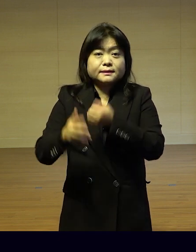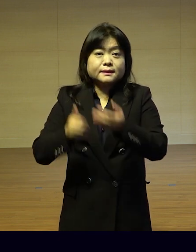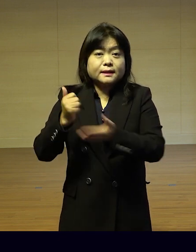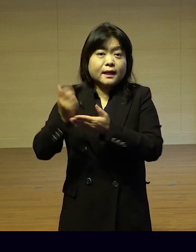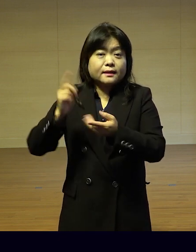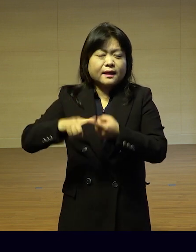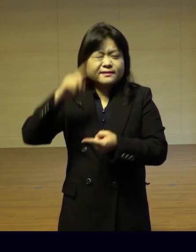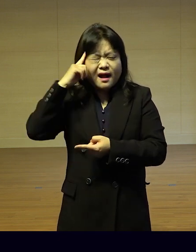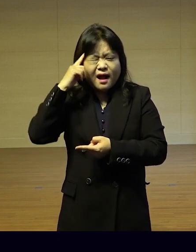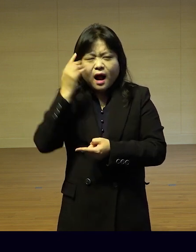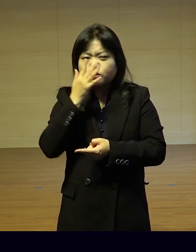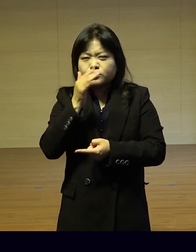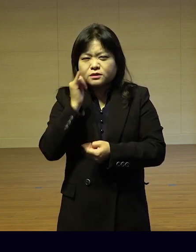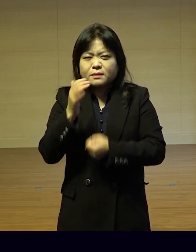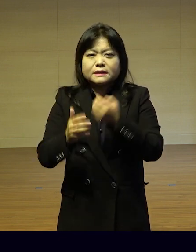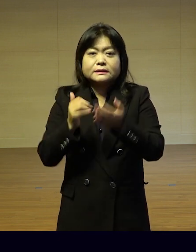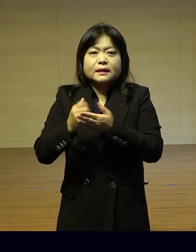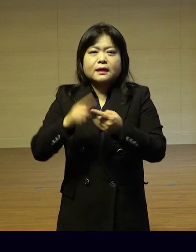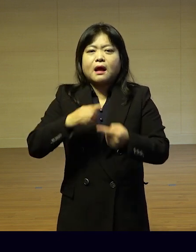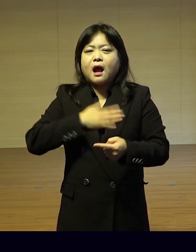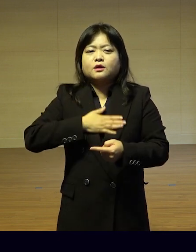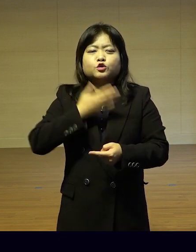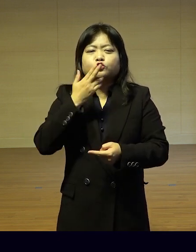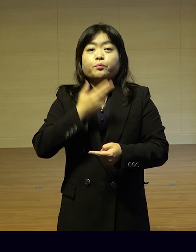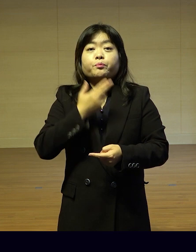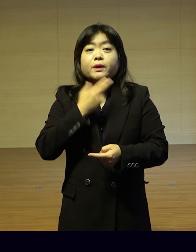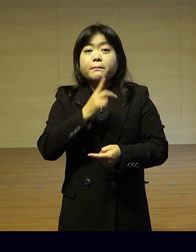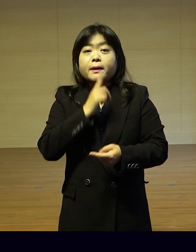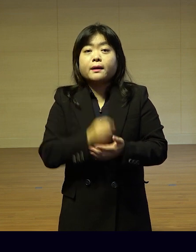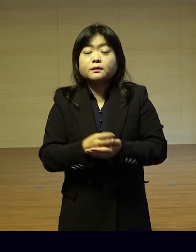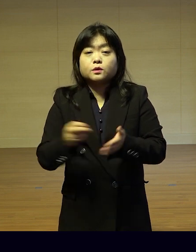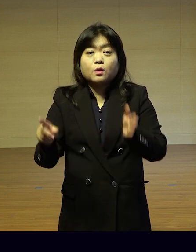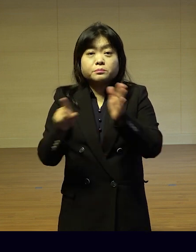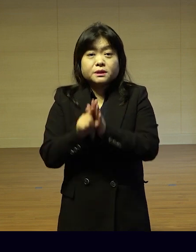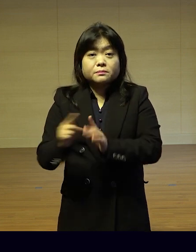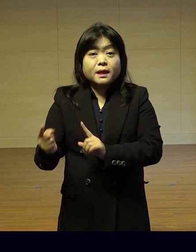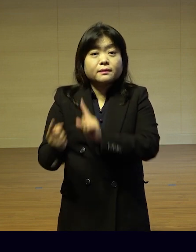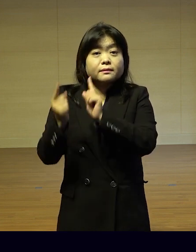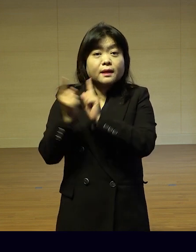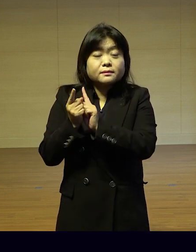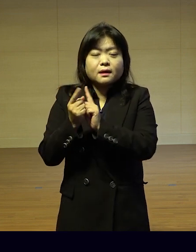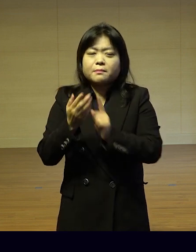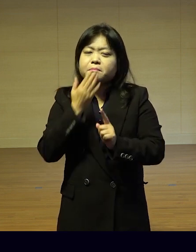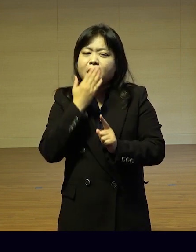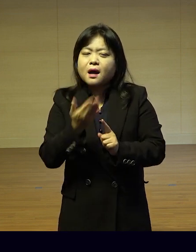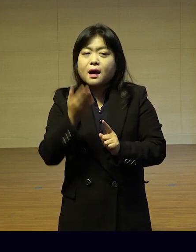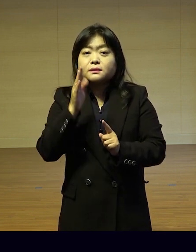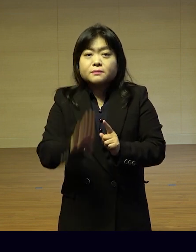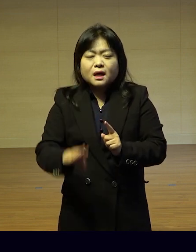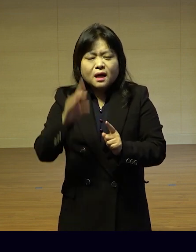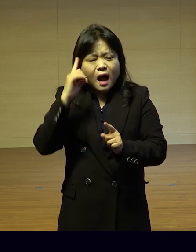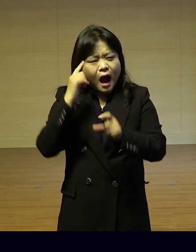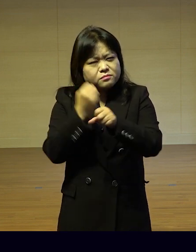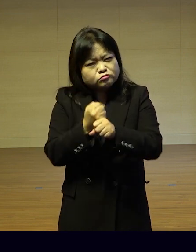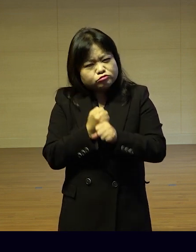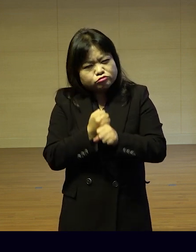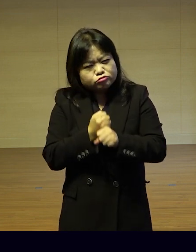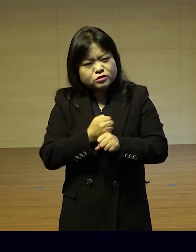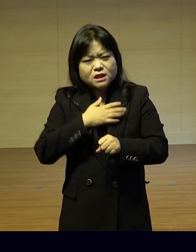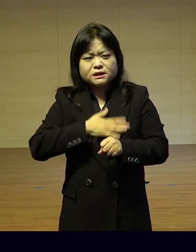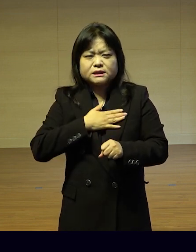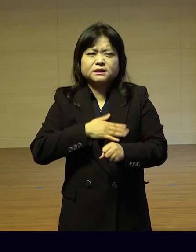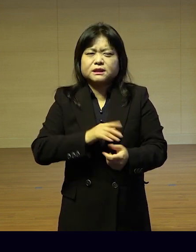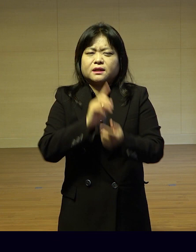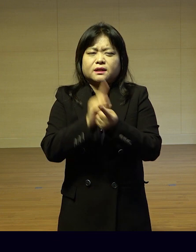수는 있지만 인식할 수는 없습니다. 또 믿음의 대상이 될 수는 있지만은 학문, 인식의 대상은 될